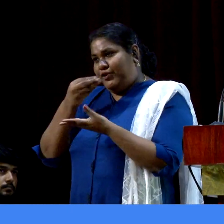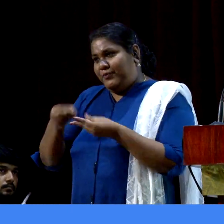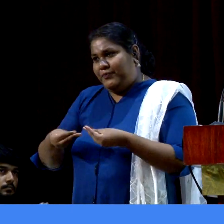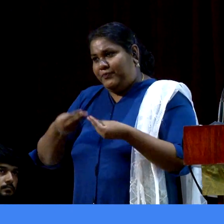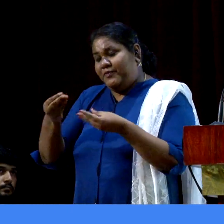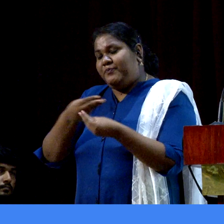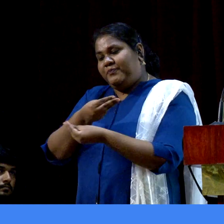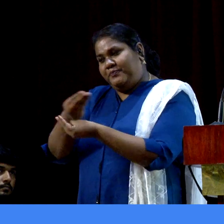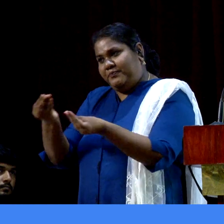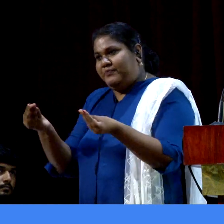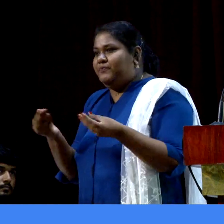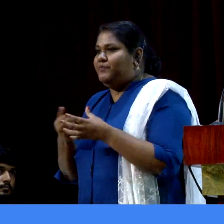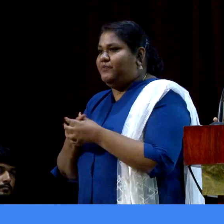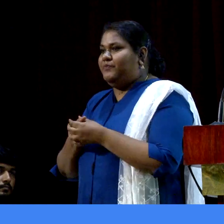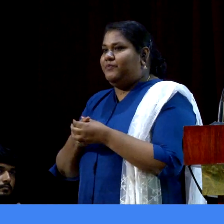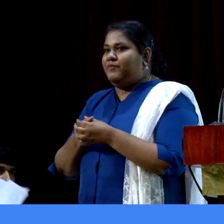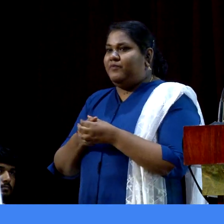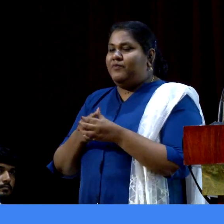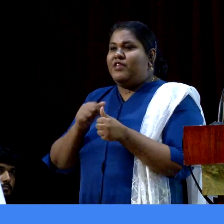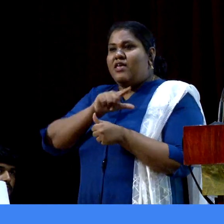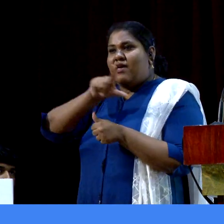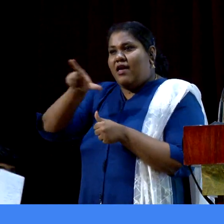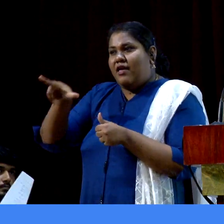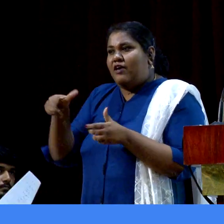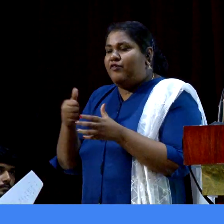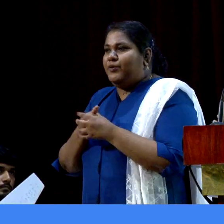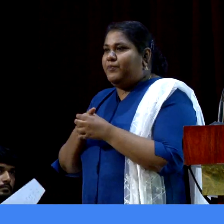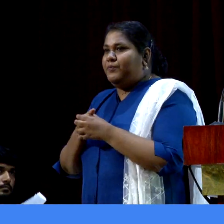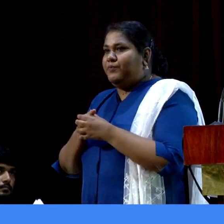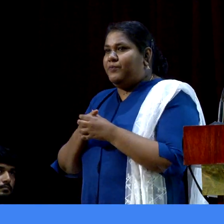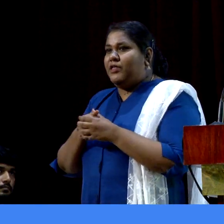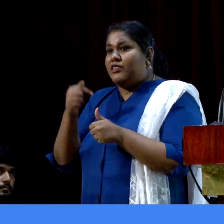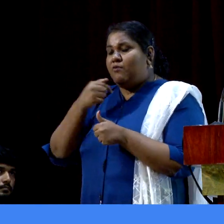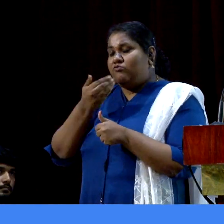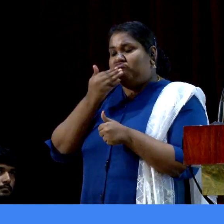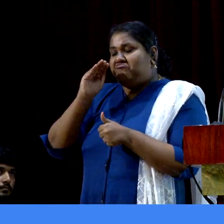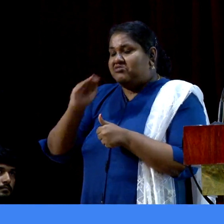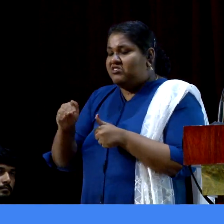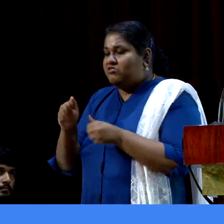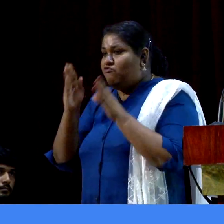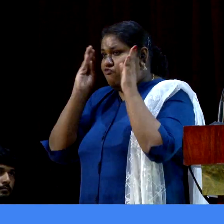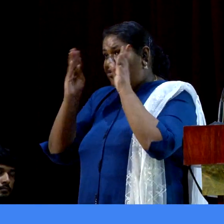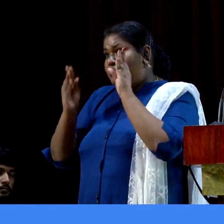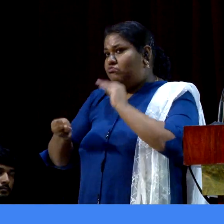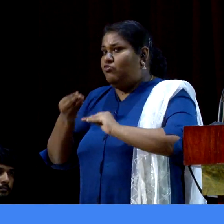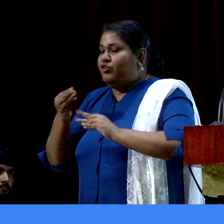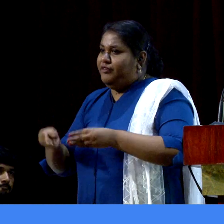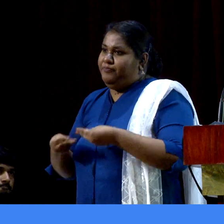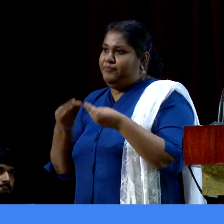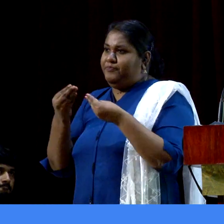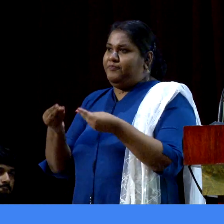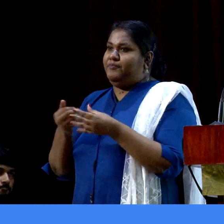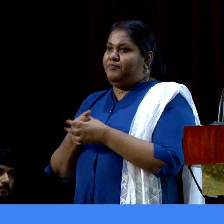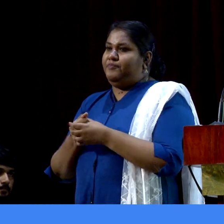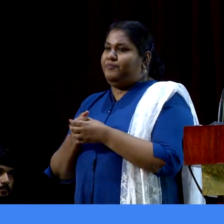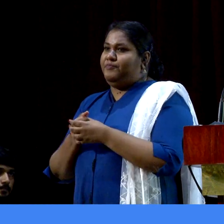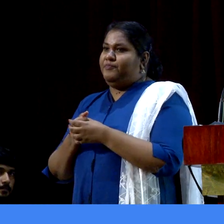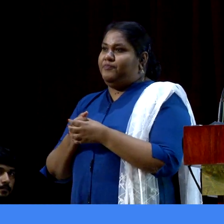எனவே தே ஹவ் பீன் வெரி மச் கன்சர்ன்ட் அபவுட் அவர் ஸ்டூடெண்ட்ஸ். எனவே